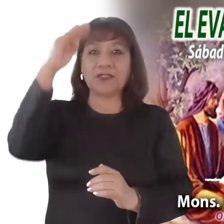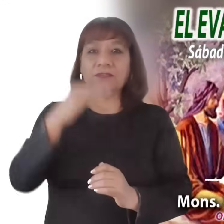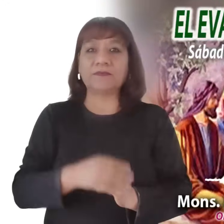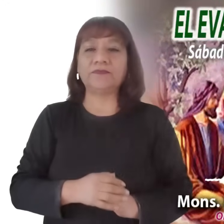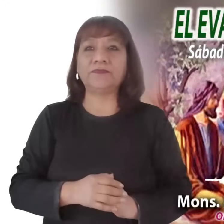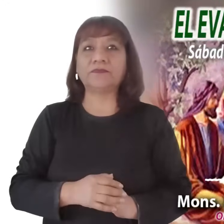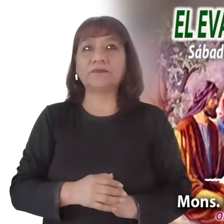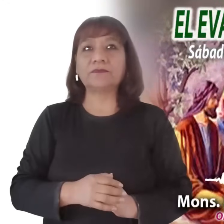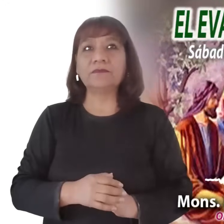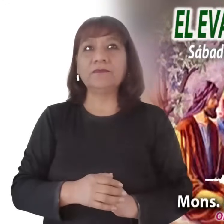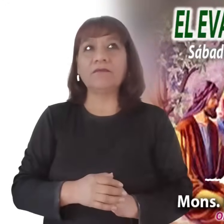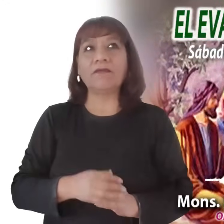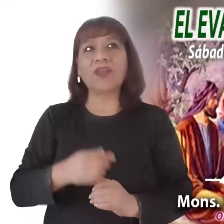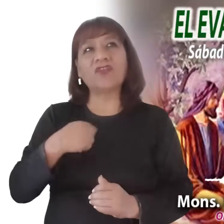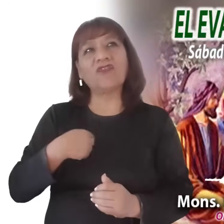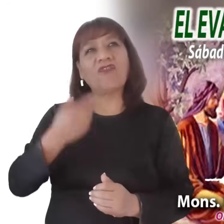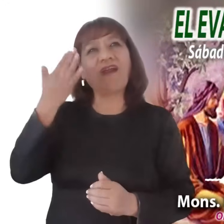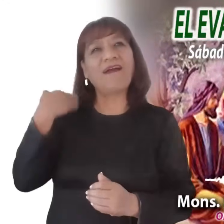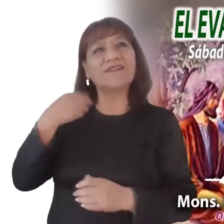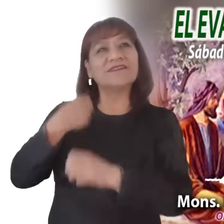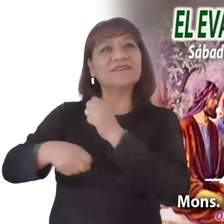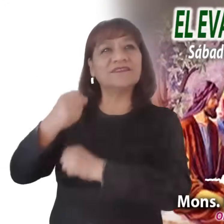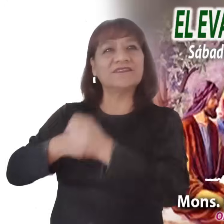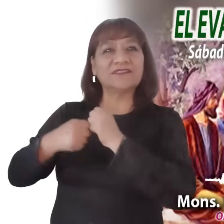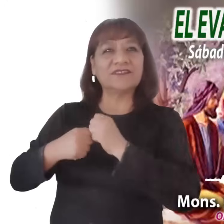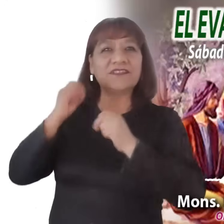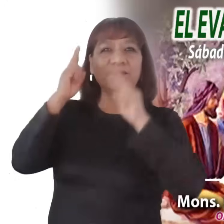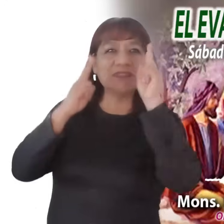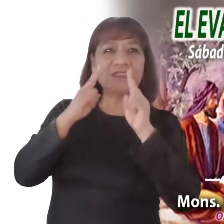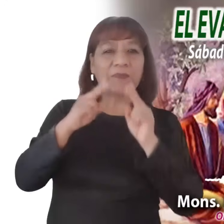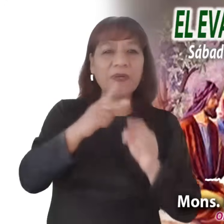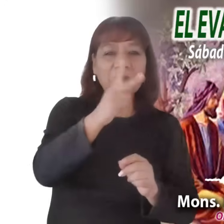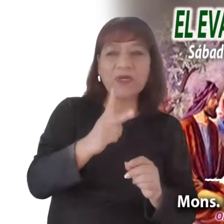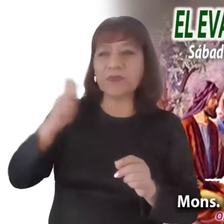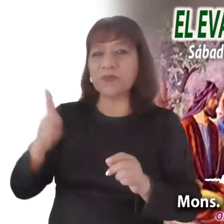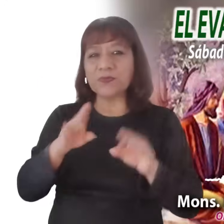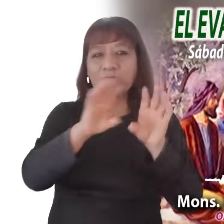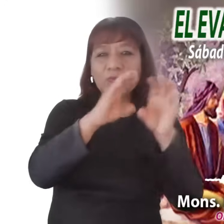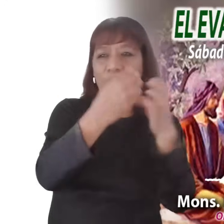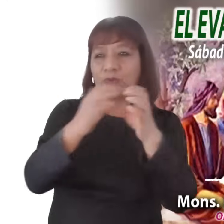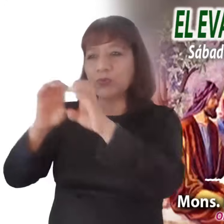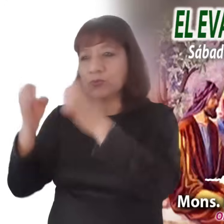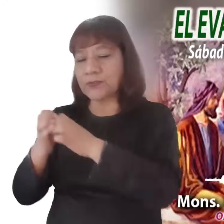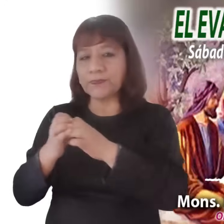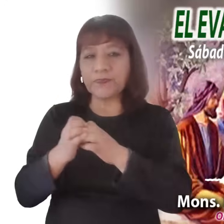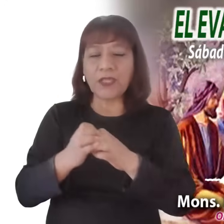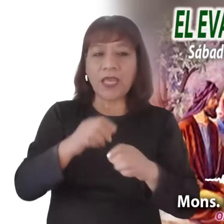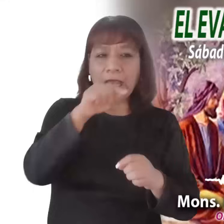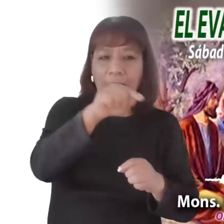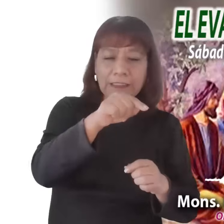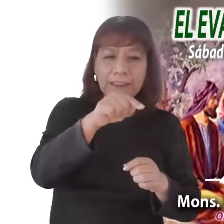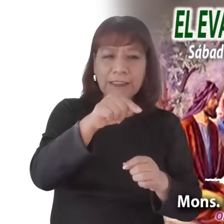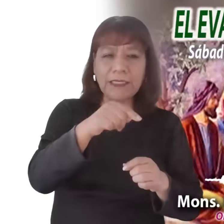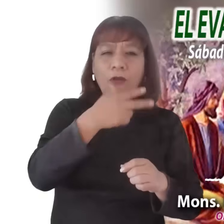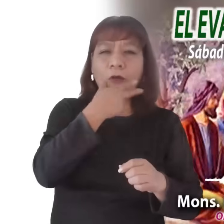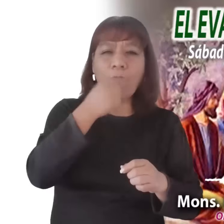Hace algunos años, visitando comunidades, encontré dos pueblos cercanos cuyos patronos eran apóstoles: